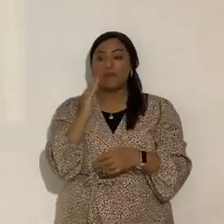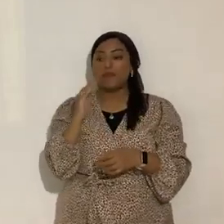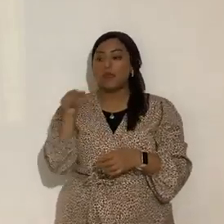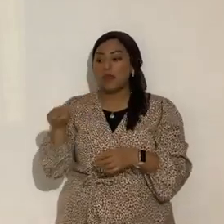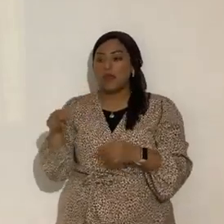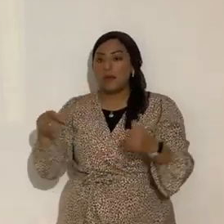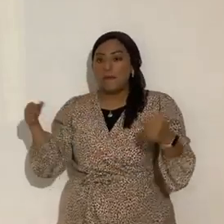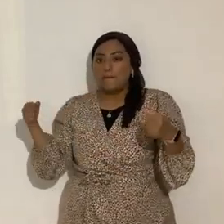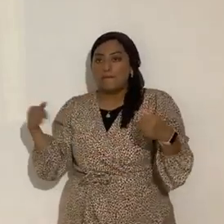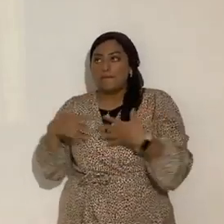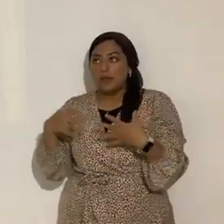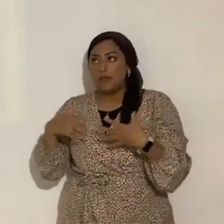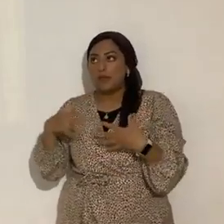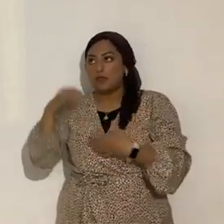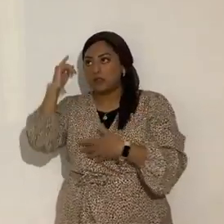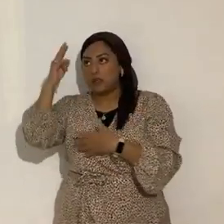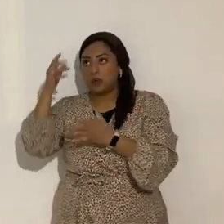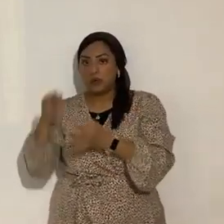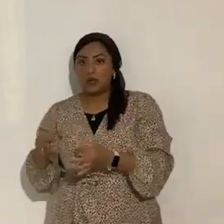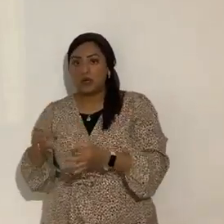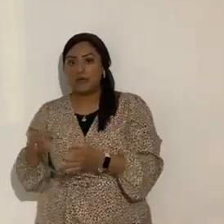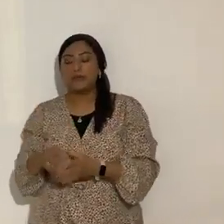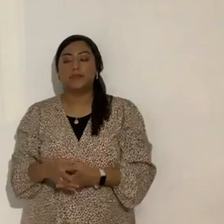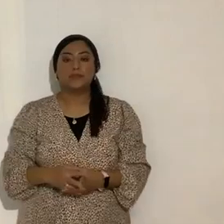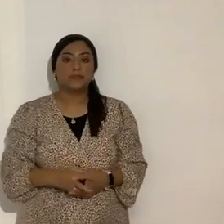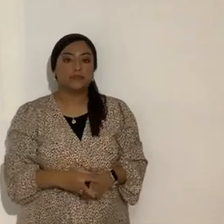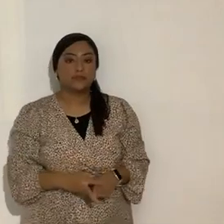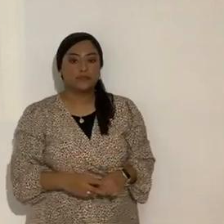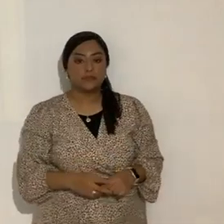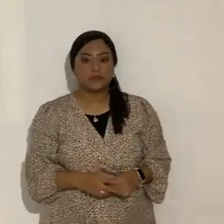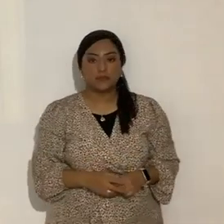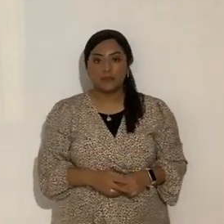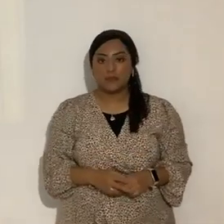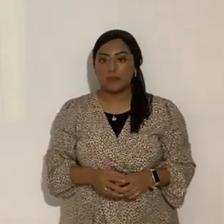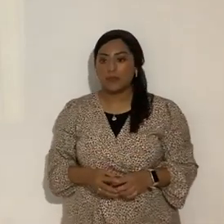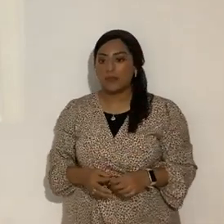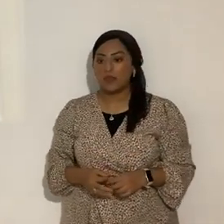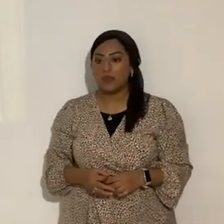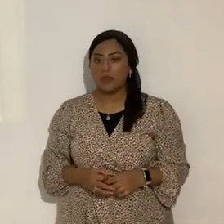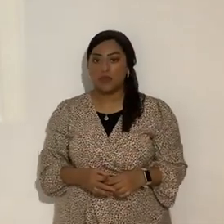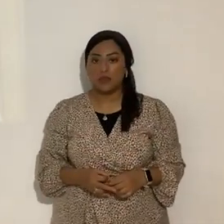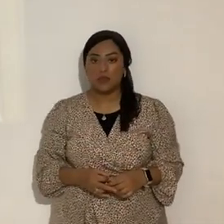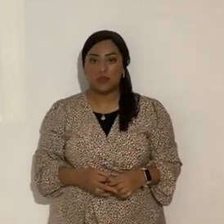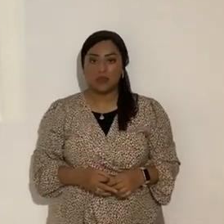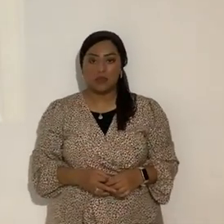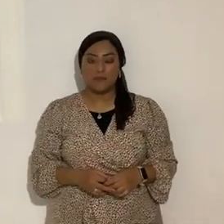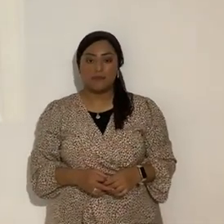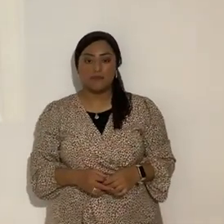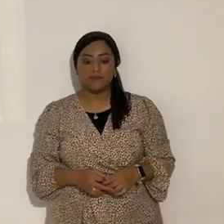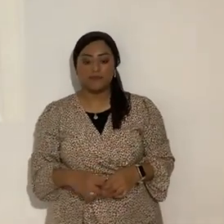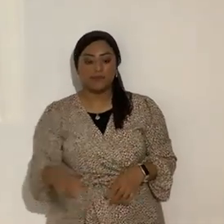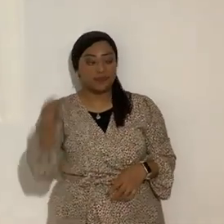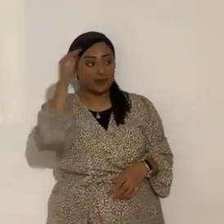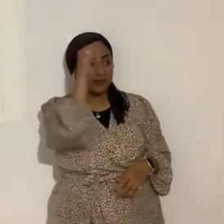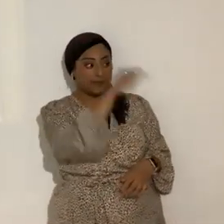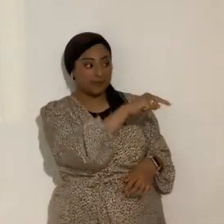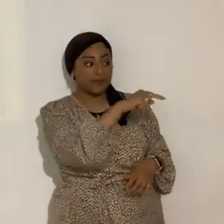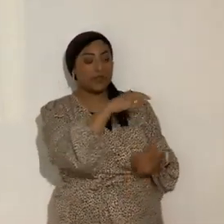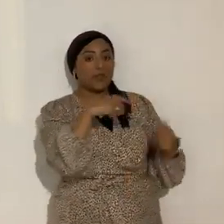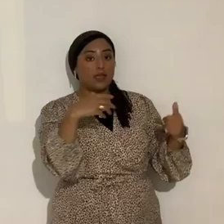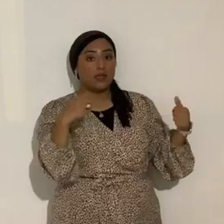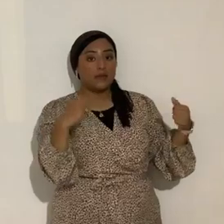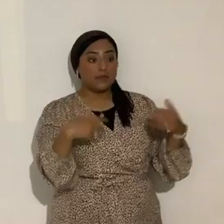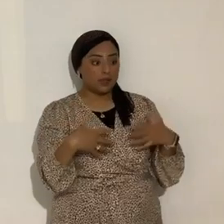El otro teme a la voluntad de sí mismo que no va a dar el ancho, y esos son los que